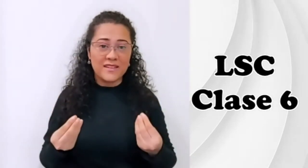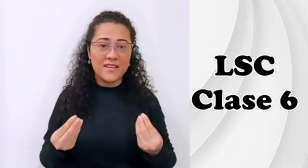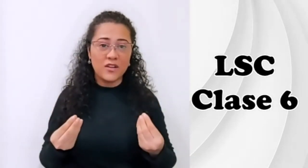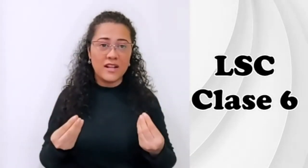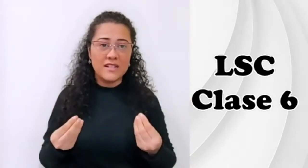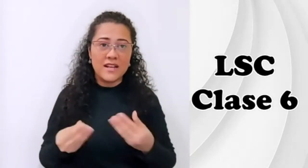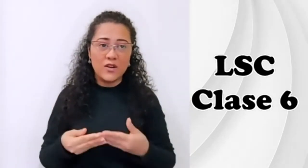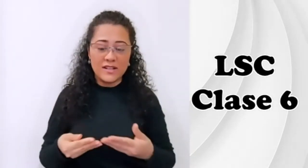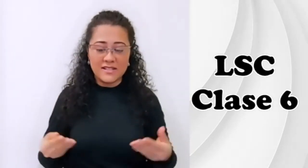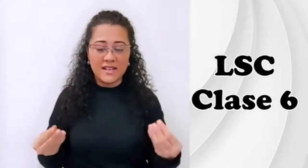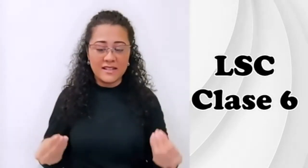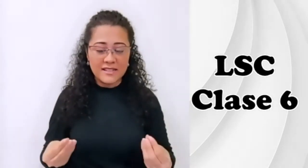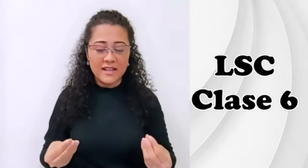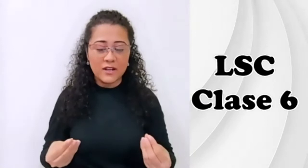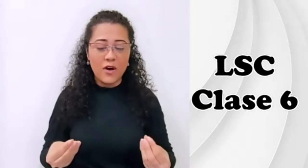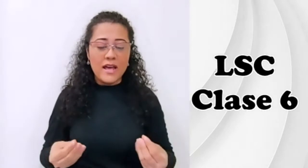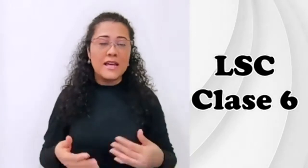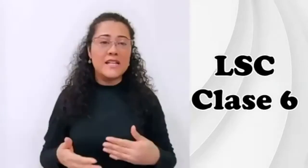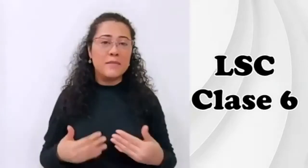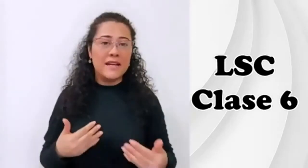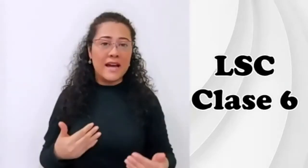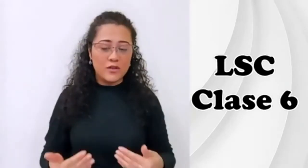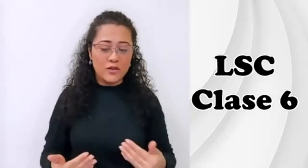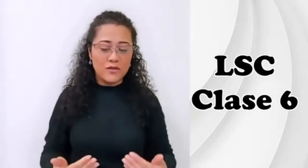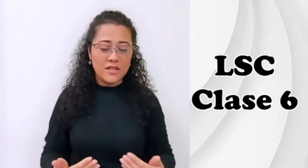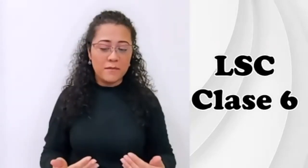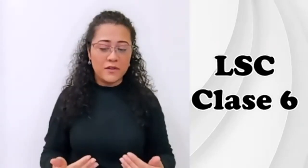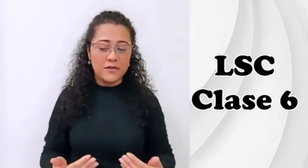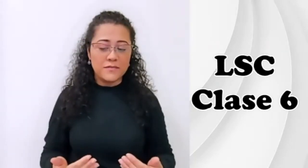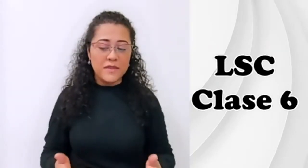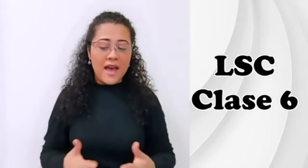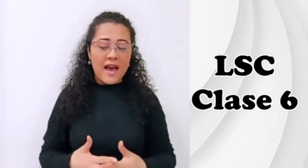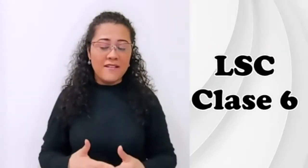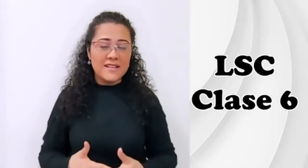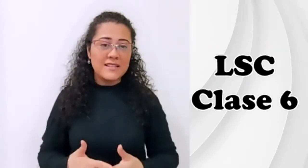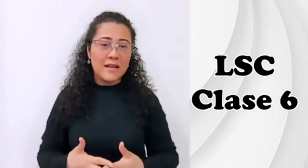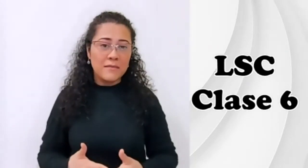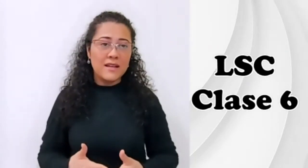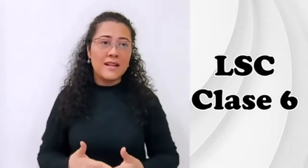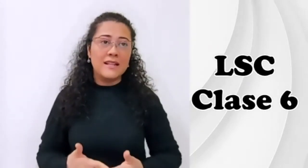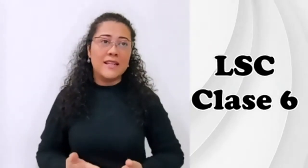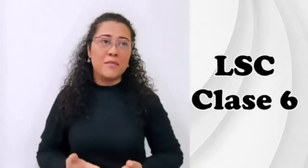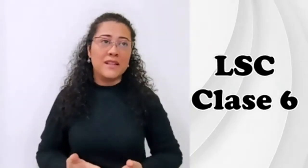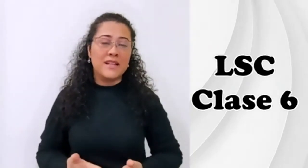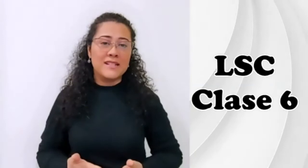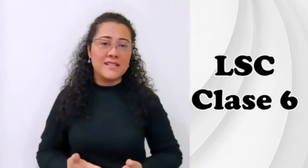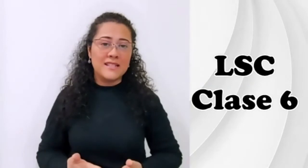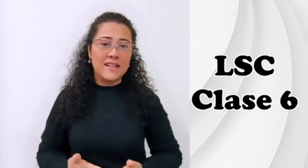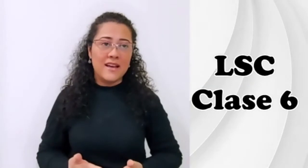¿cierto? Analizar lo que se está diciendo y explicar los conceptos. A veces también el intérprete necesita